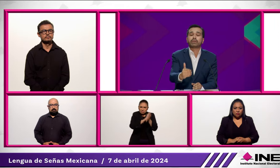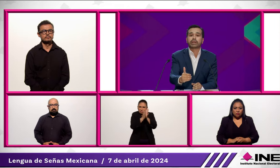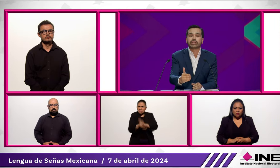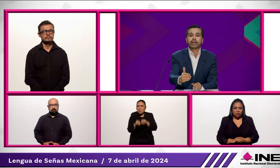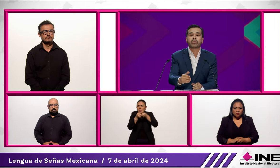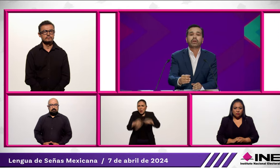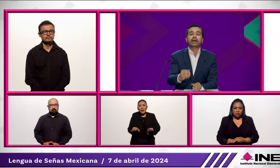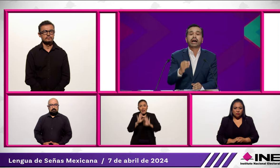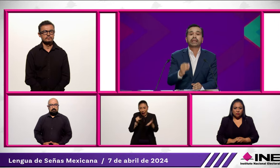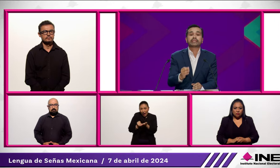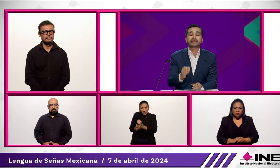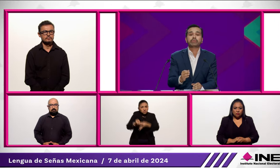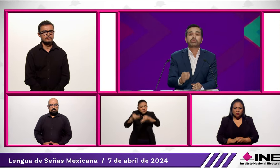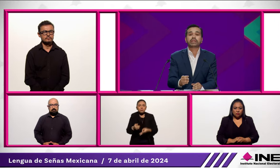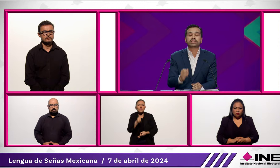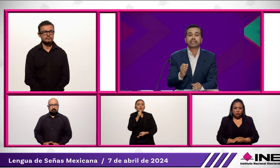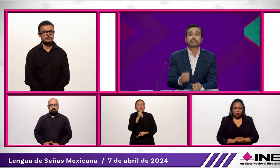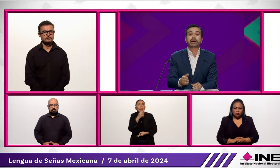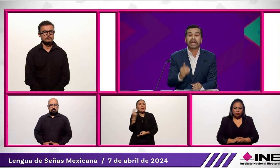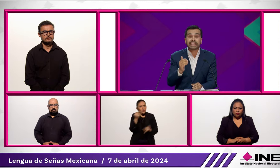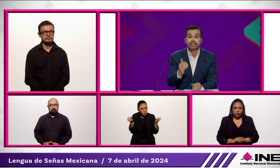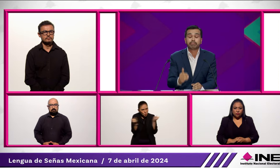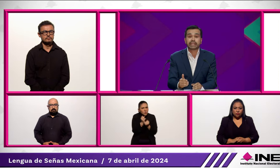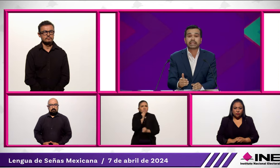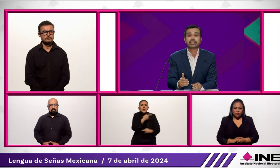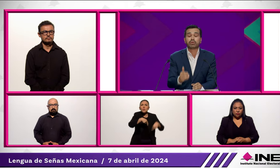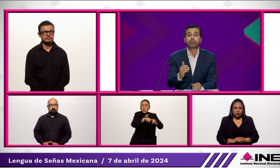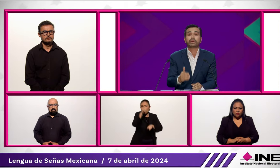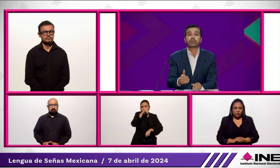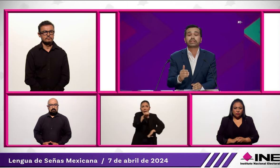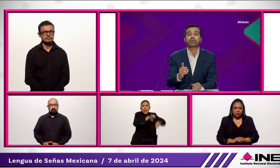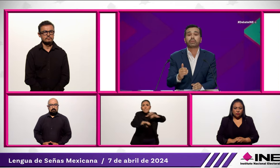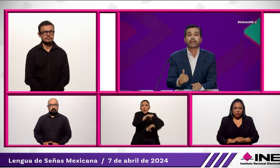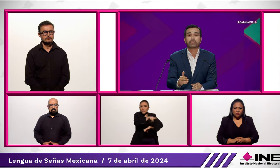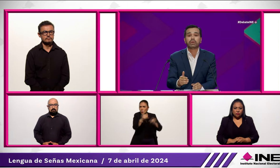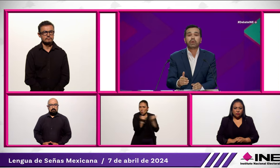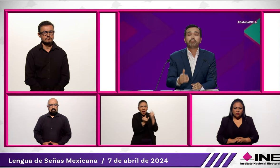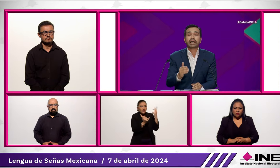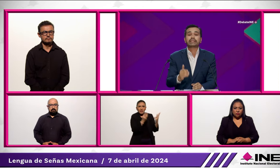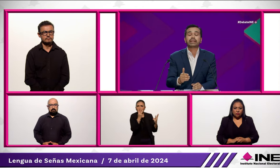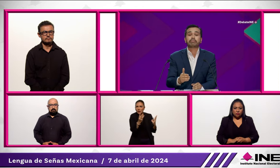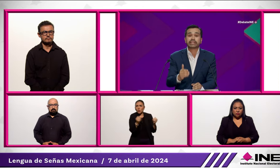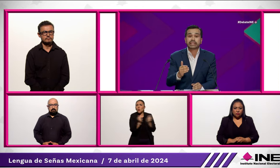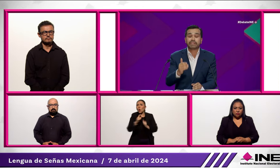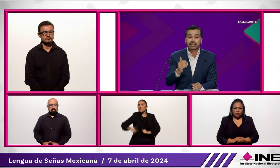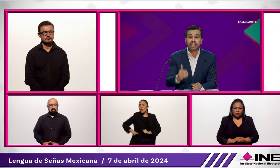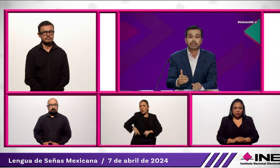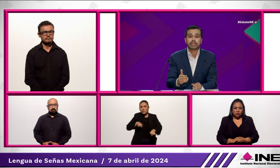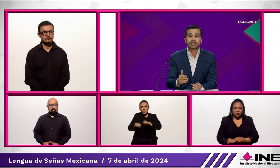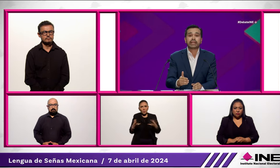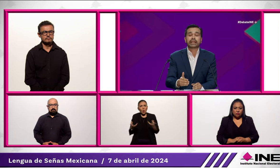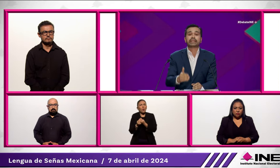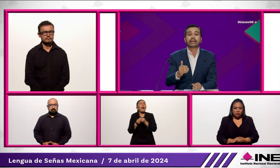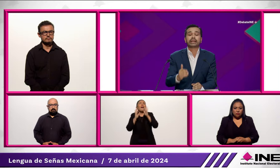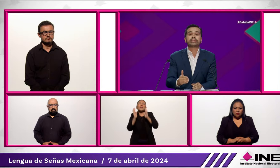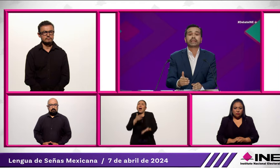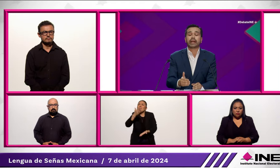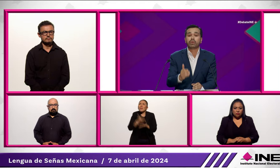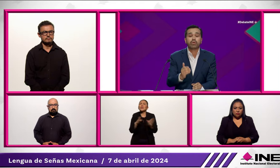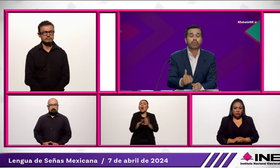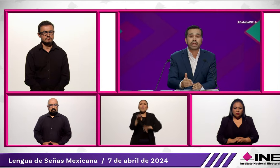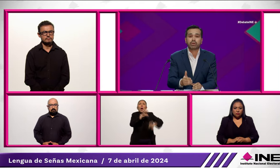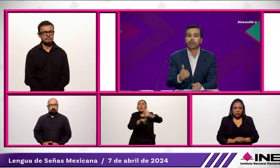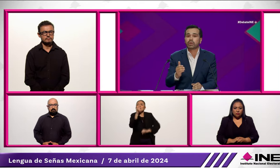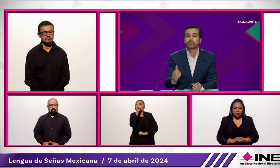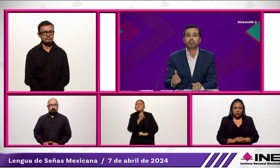siquiera haberse concretado. Hay que hacer también un 3 de 3 para las empresas que son proveedoras del gobierno. Basta de empresas fantasmas que se enriquecen